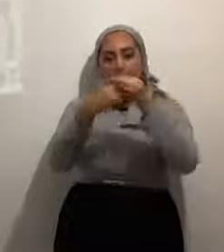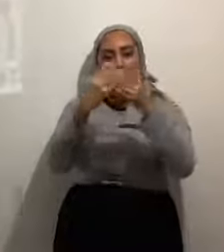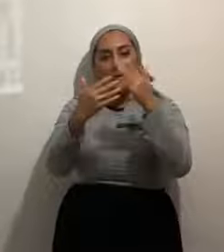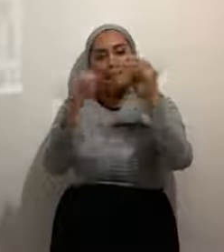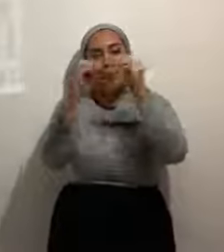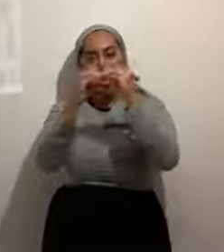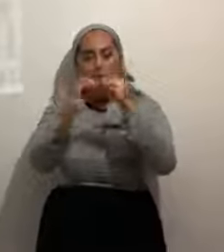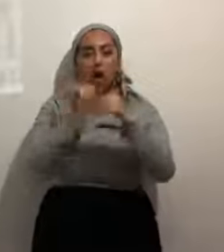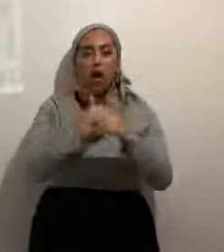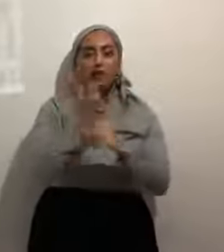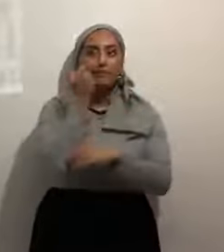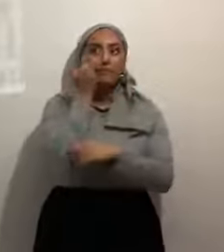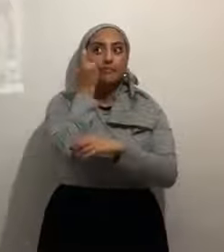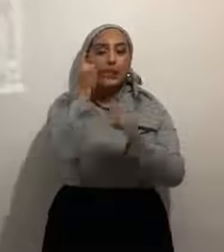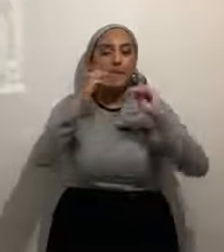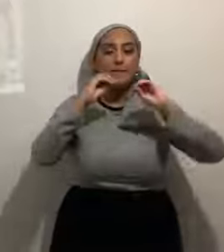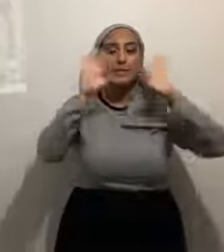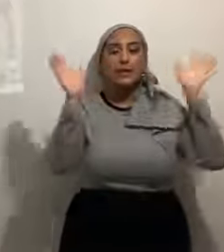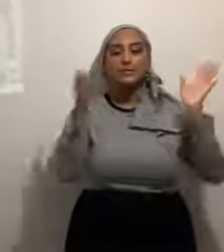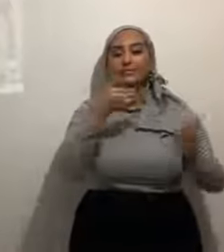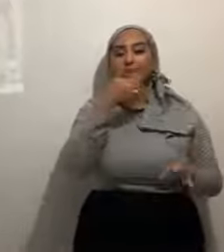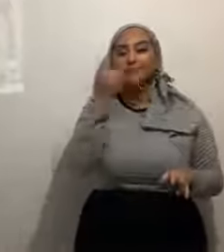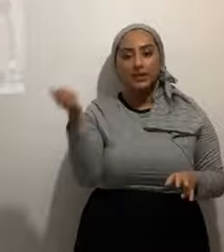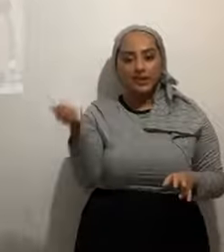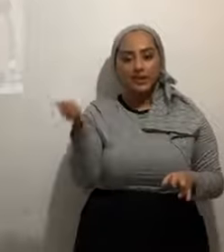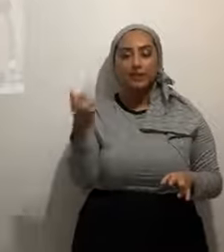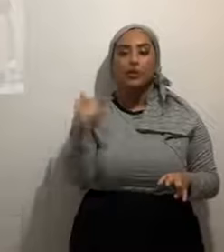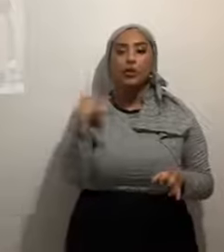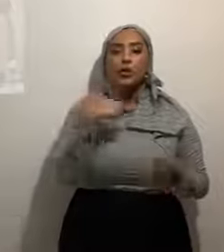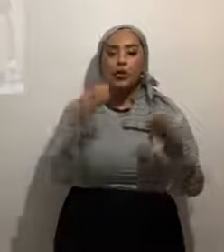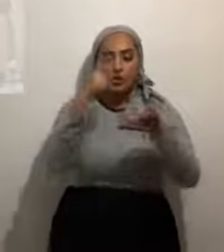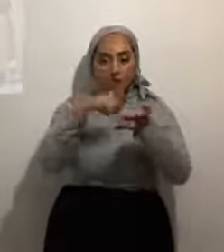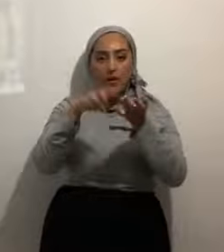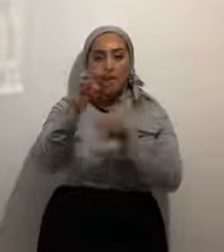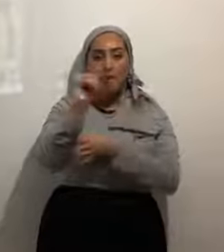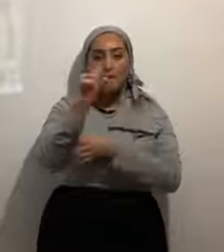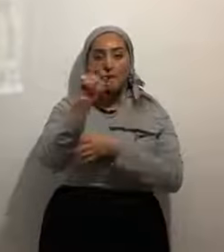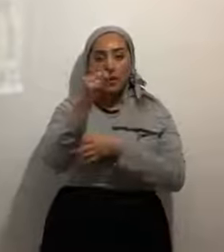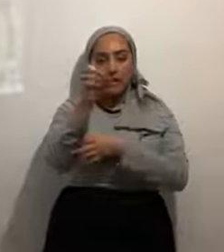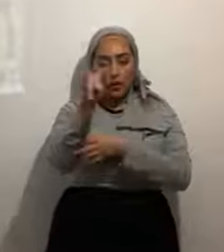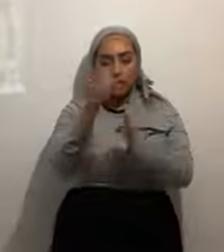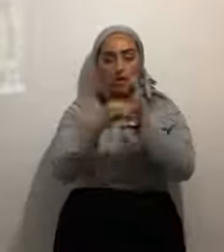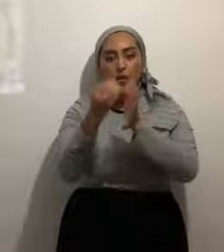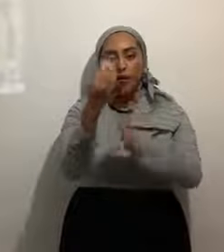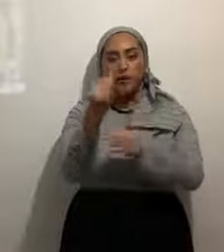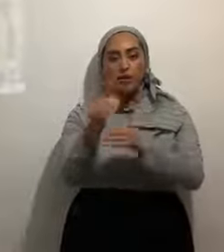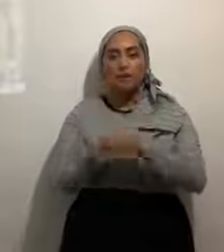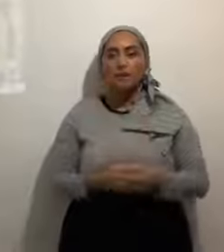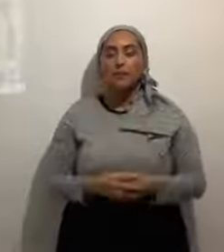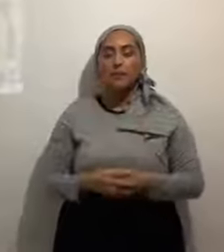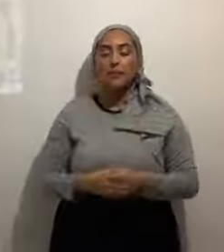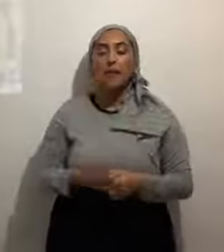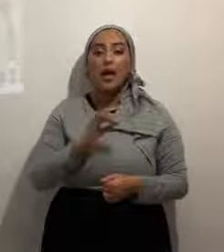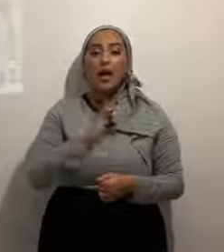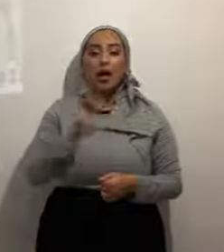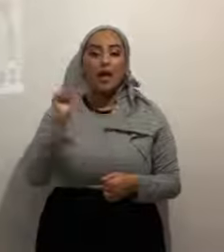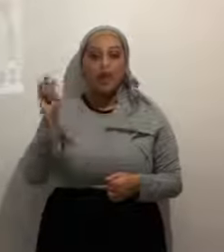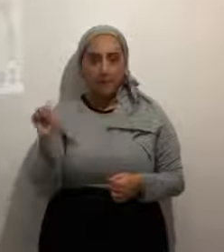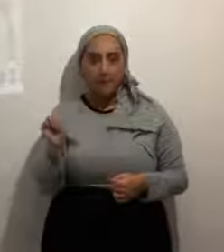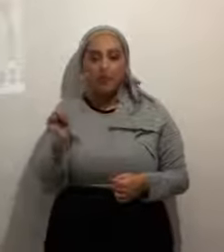nuestro para nuestro mejor entendimiento. Entonces vamos a Mateo 14, ya subrayaron ahí, ¿sí? Yo soy, ¿sí? ¿Vieron a Yahshua que